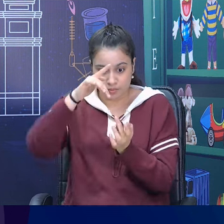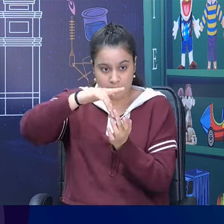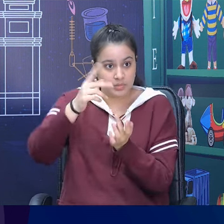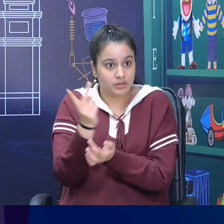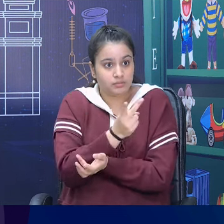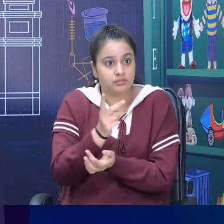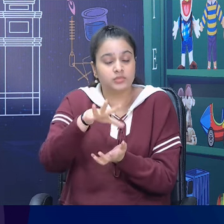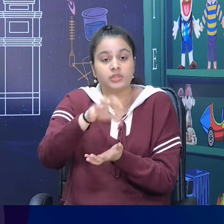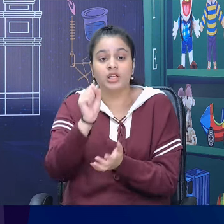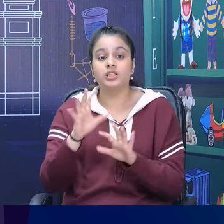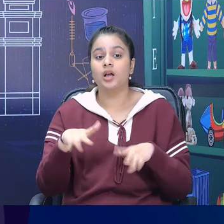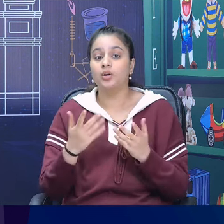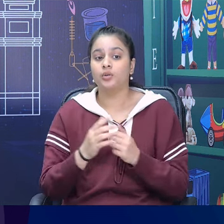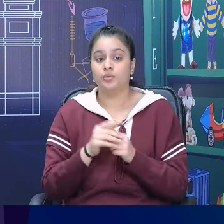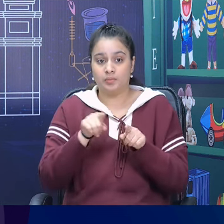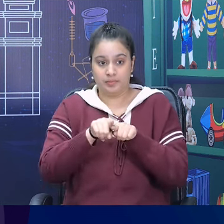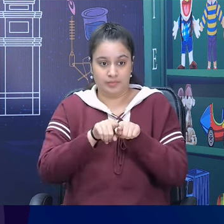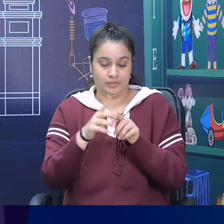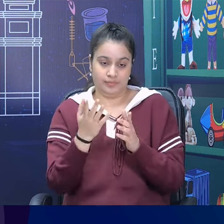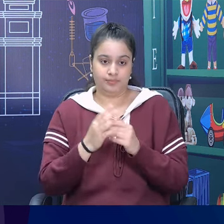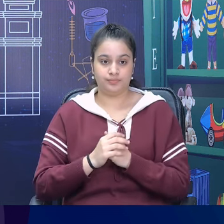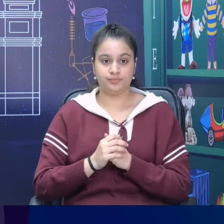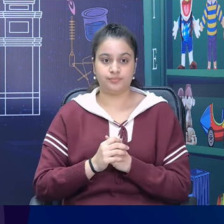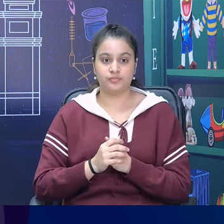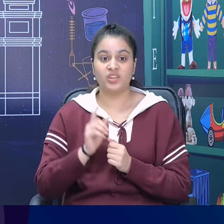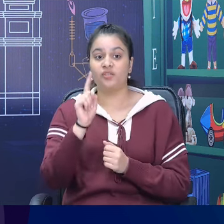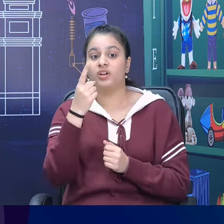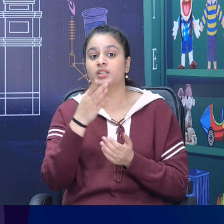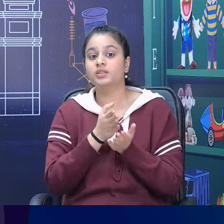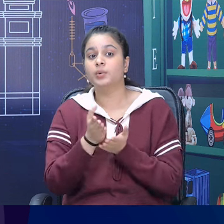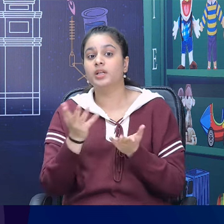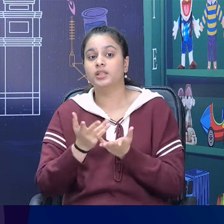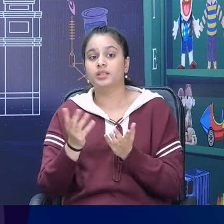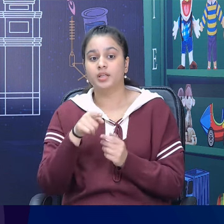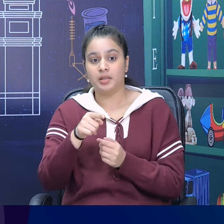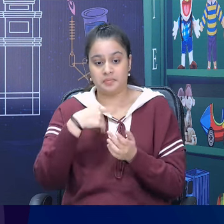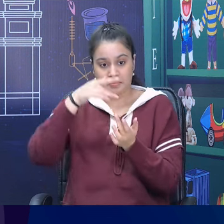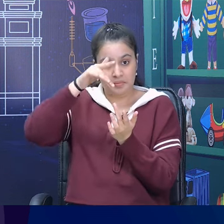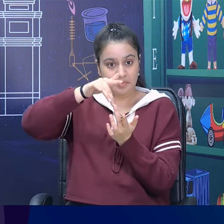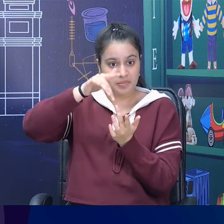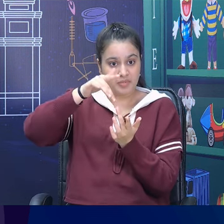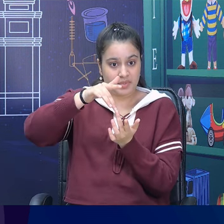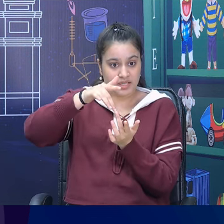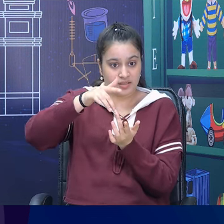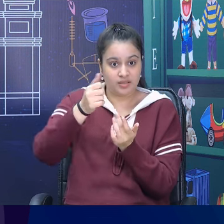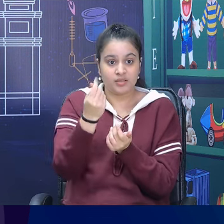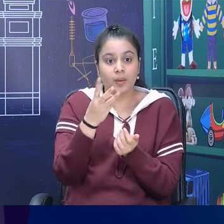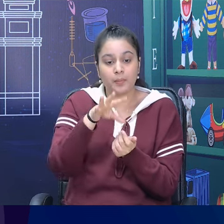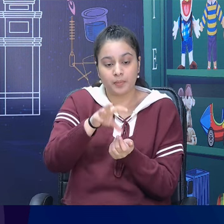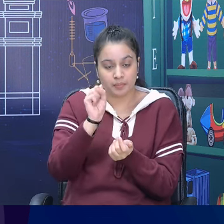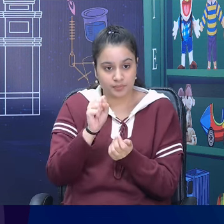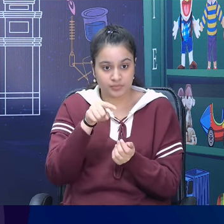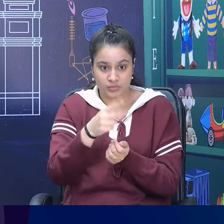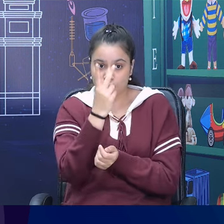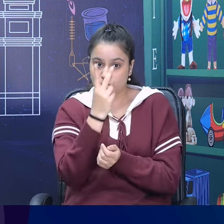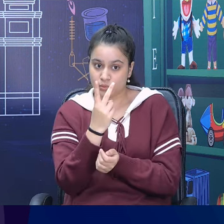की हेल्प से सीखेंगे पहला जो मेथड है वह वोह मेथड है मिड वैल्यू मेथड तो सबसे पहले हम जब बात करते हैं दो हम रेशनल नंबर